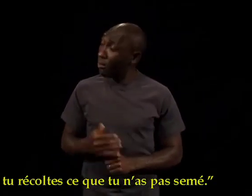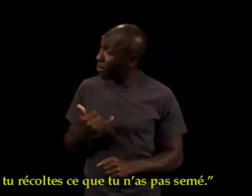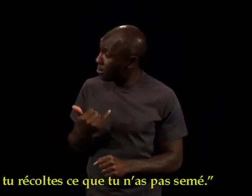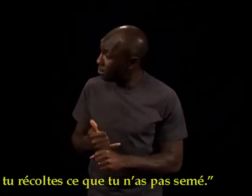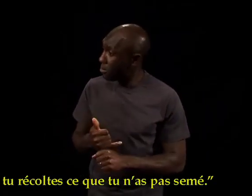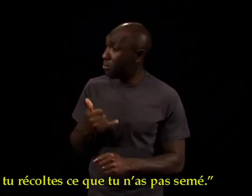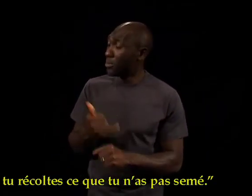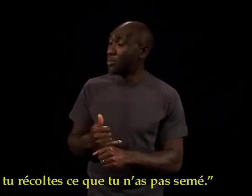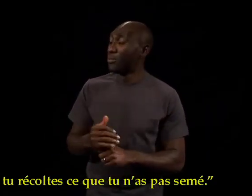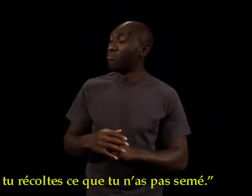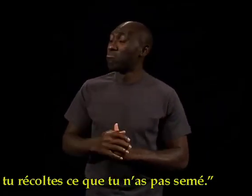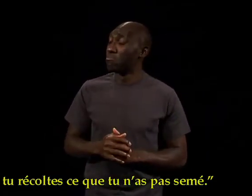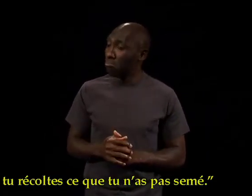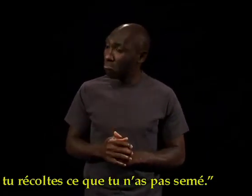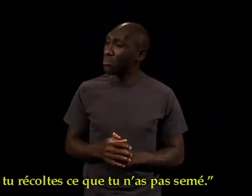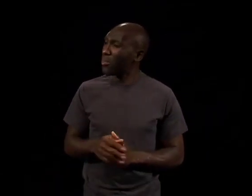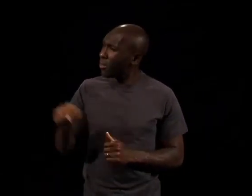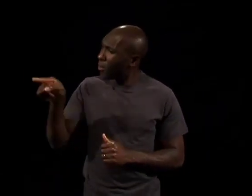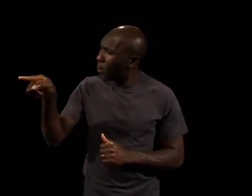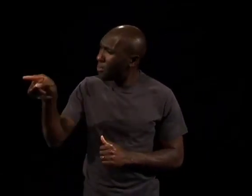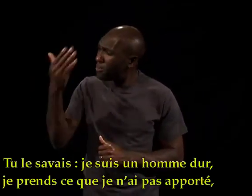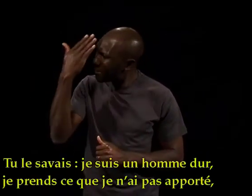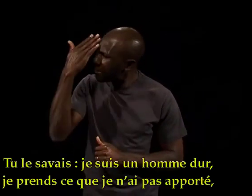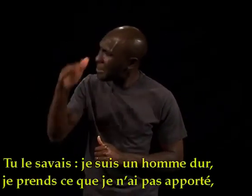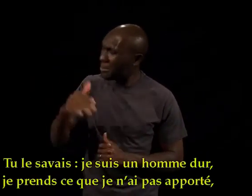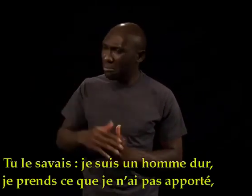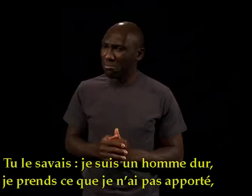Tu le savais. Je suis un homme dur.